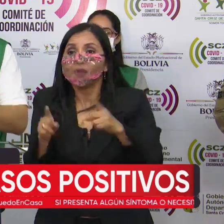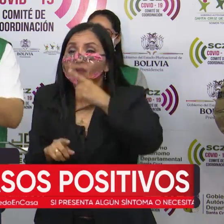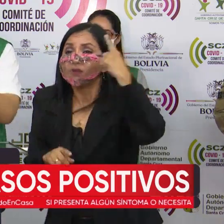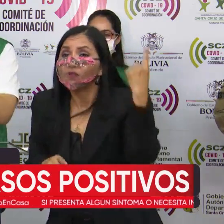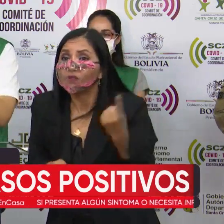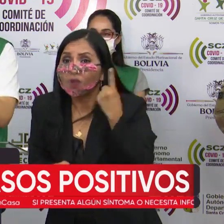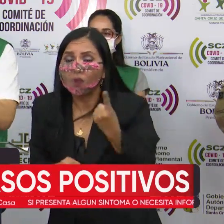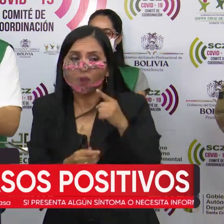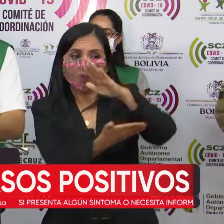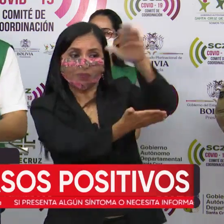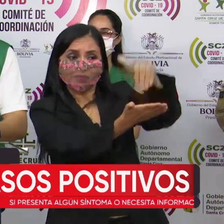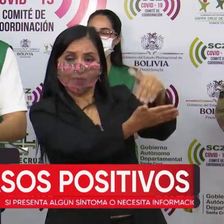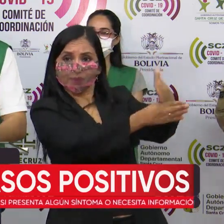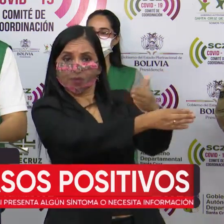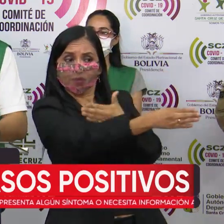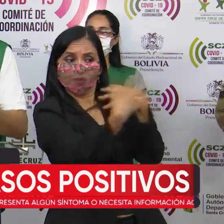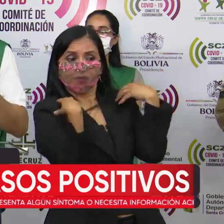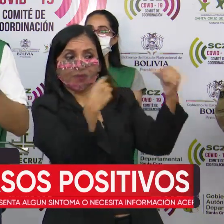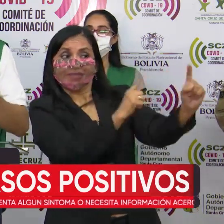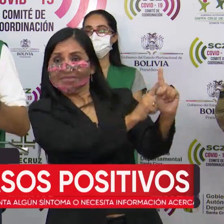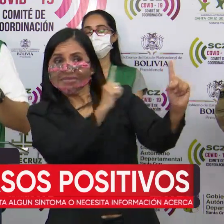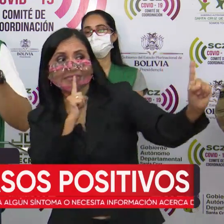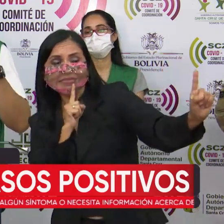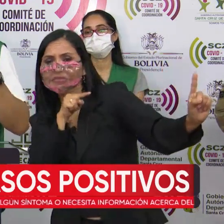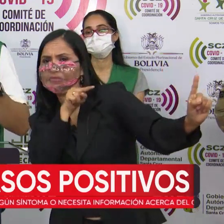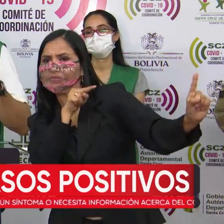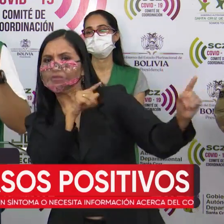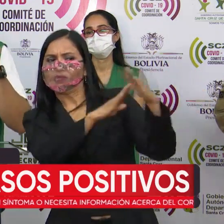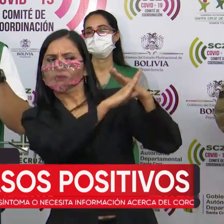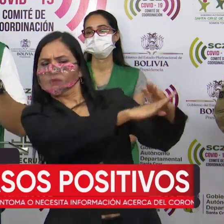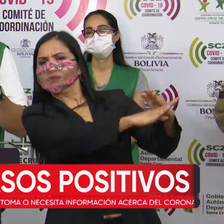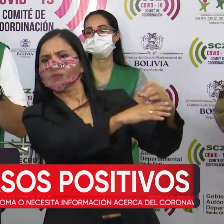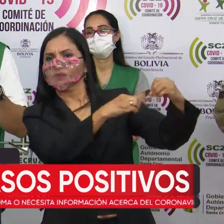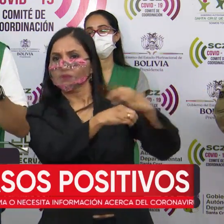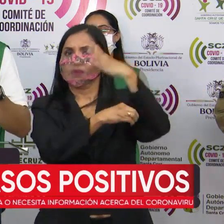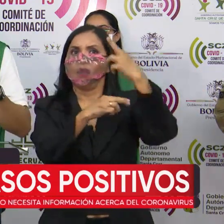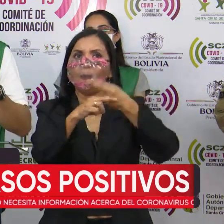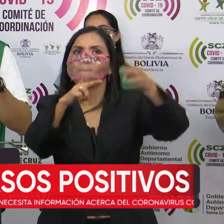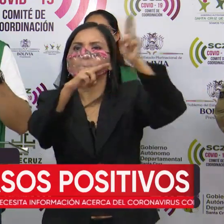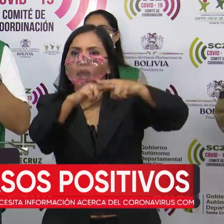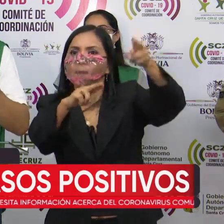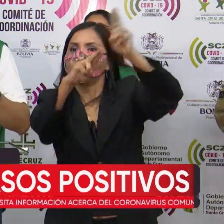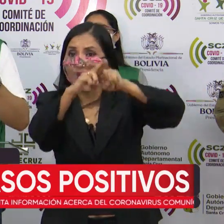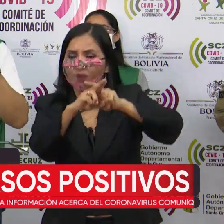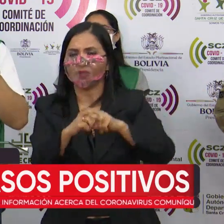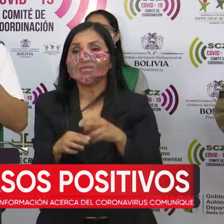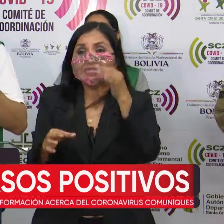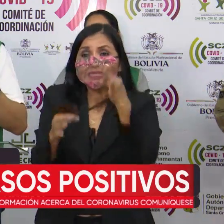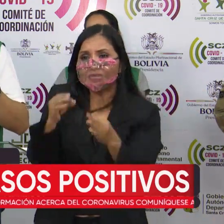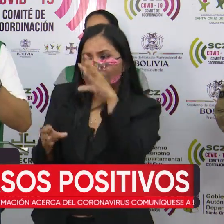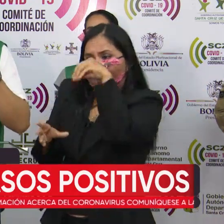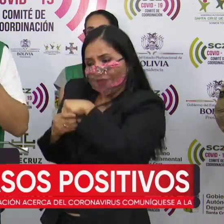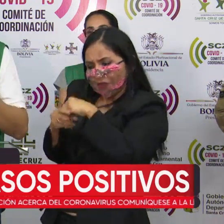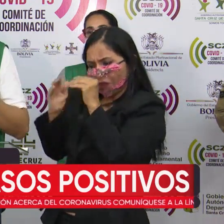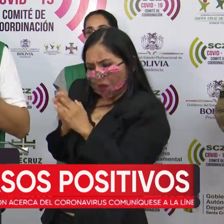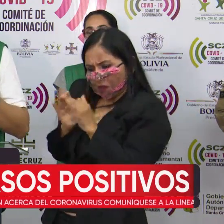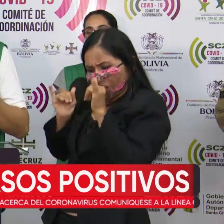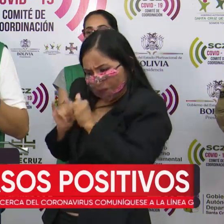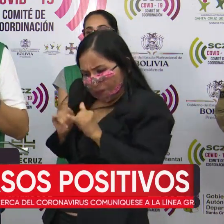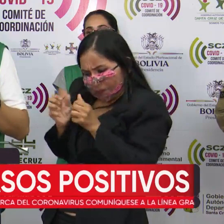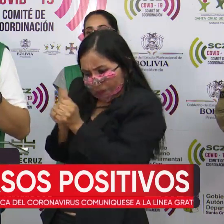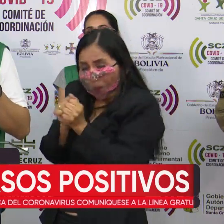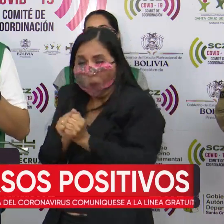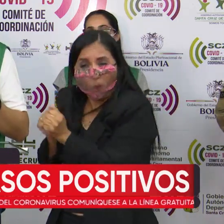va a ser en nuestro centro de aislamiento donde vamos a evitar que el contagio crezca. Necesitamos, si en la casa no